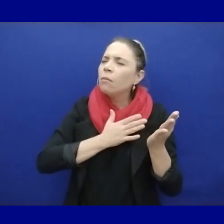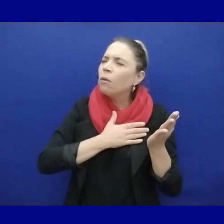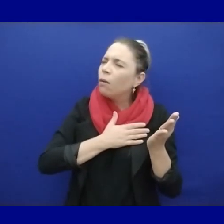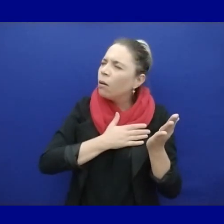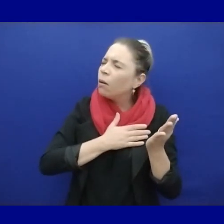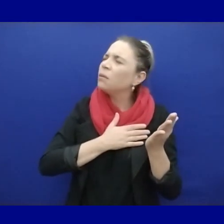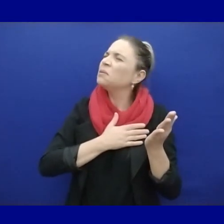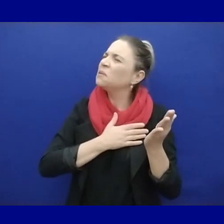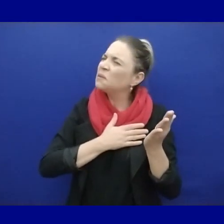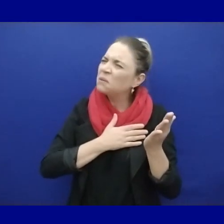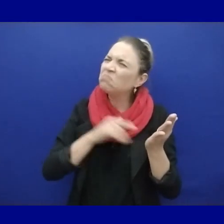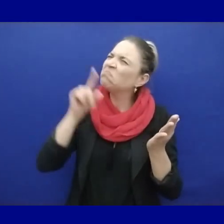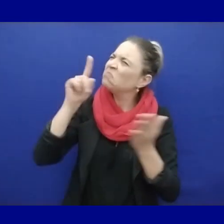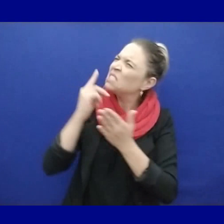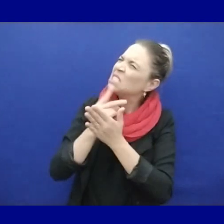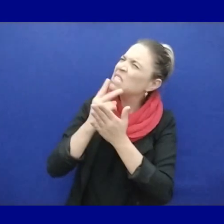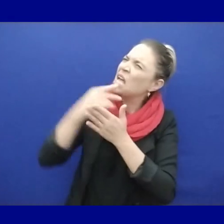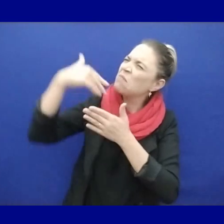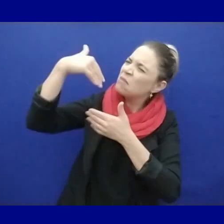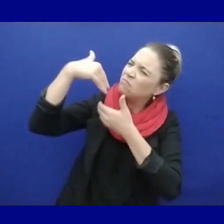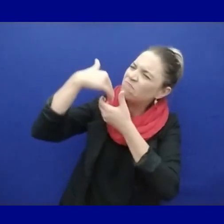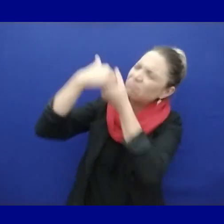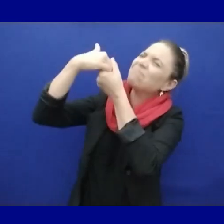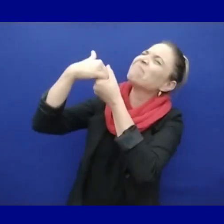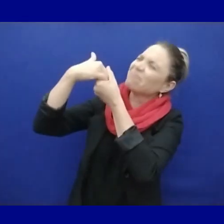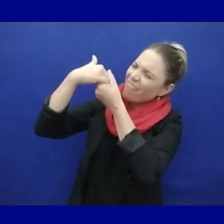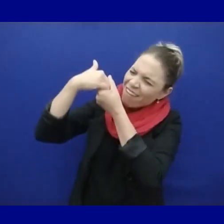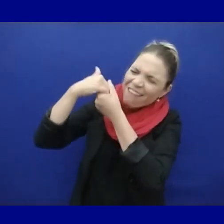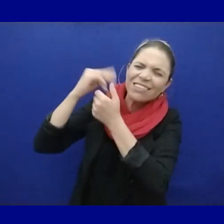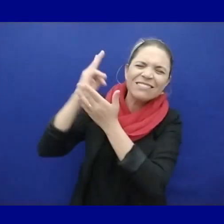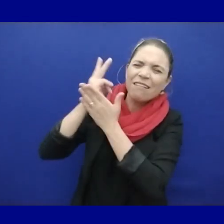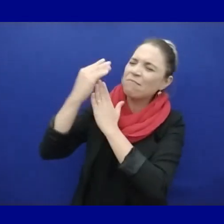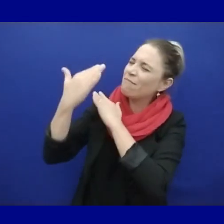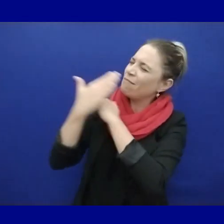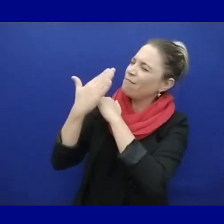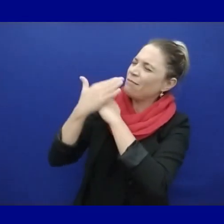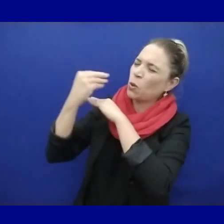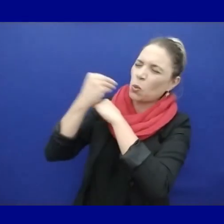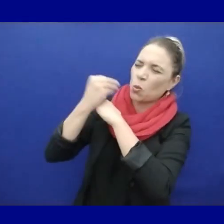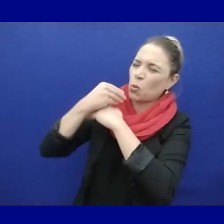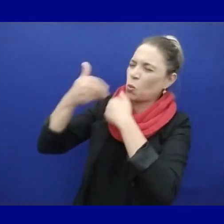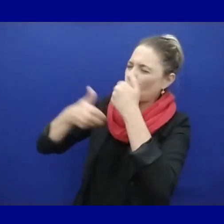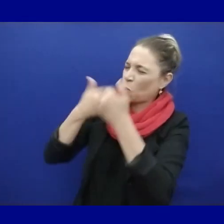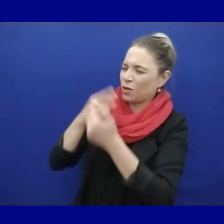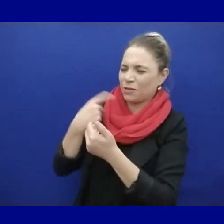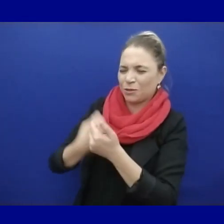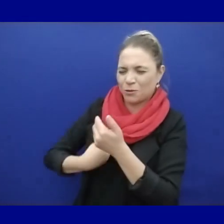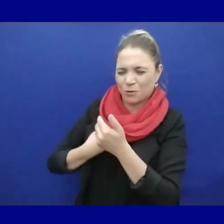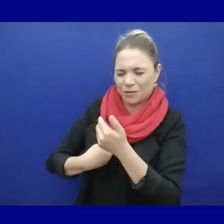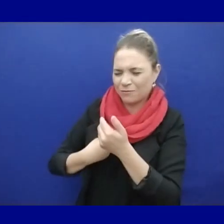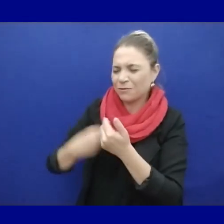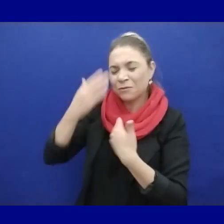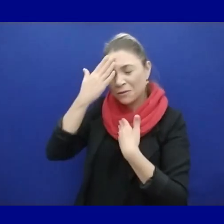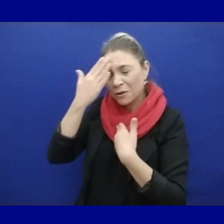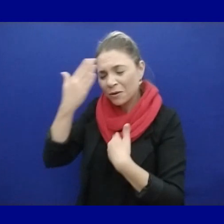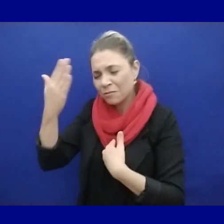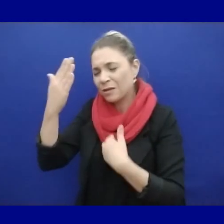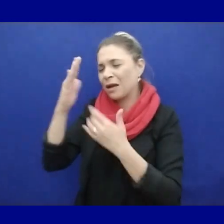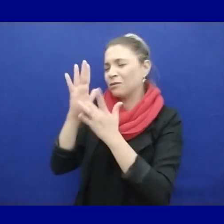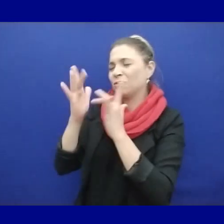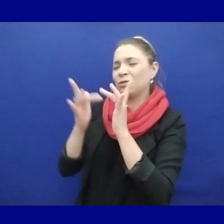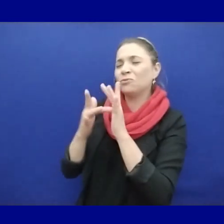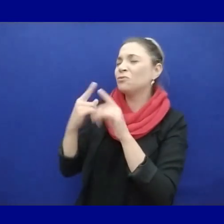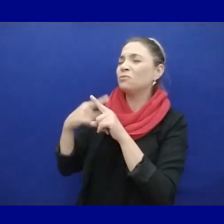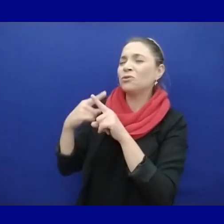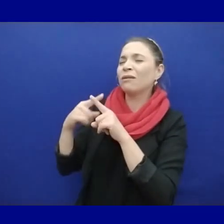estendida a providenciar-nos um novo e vivo caminho na pessoa de Jesus. Senhor, muito obrigado, porque o Senhor